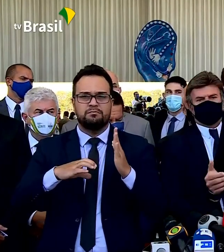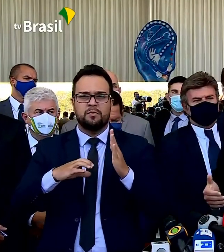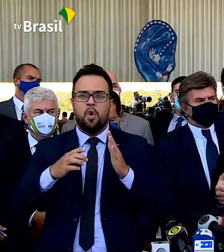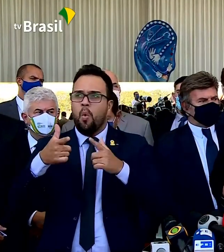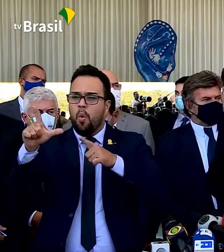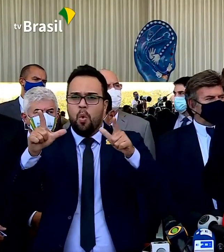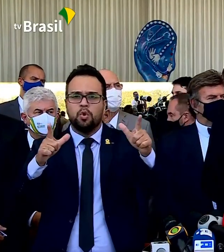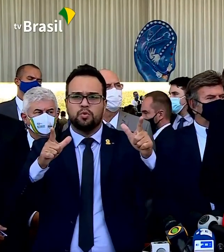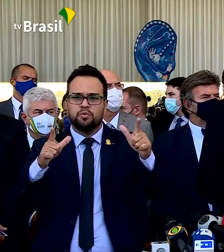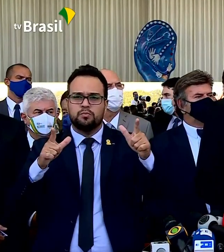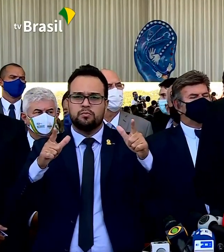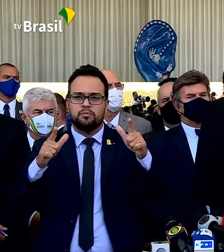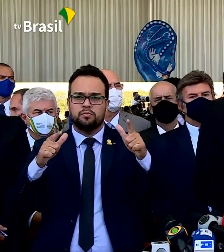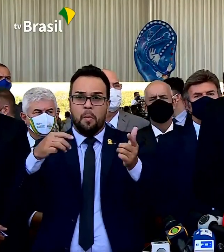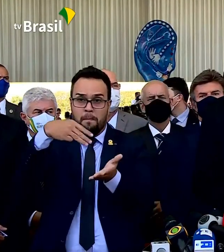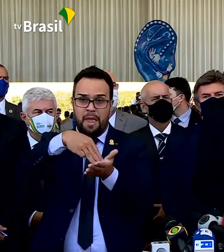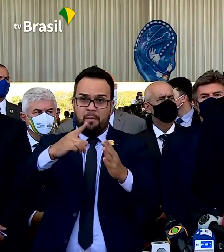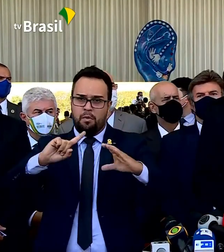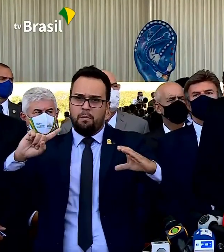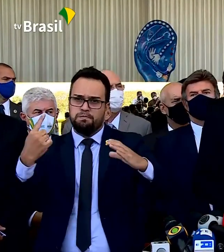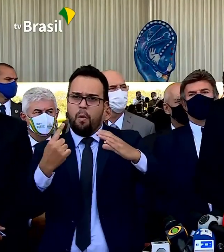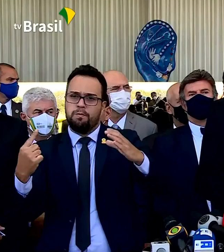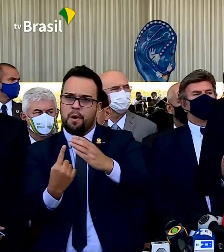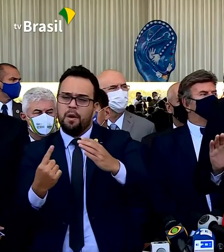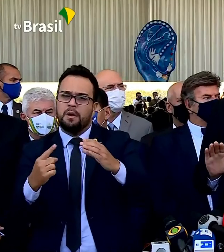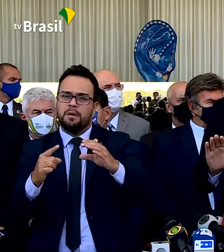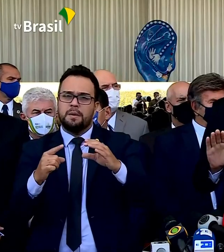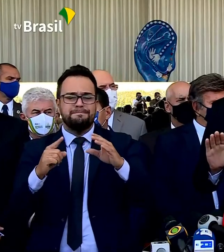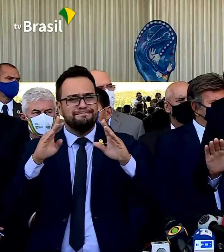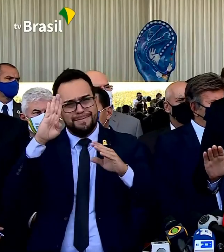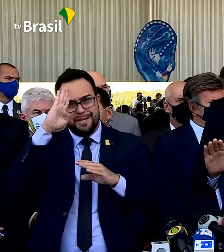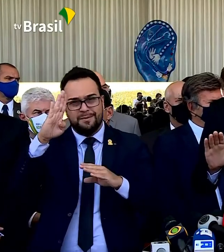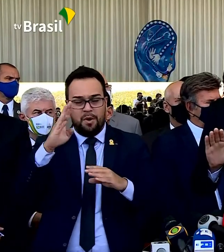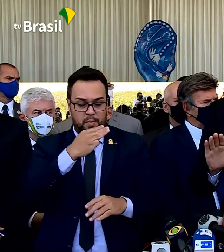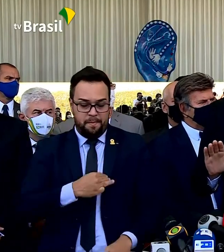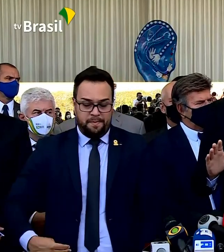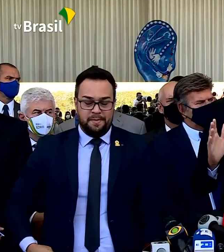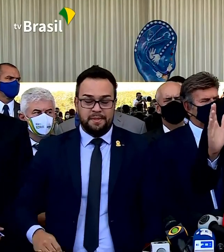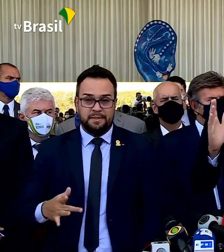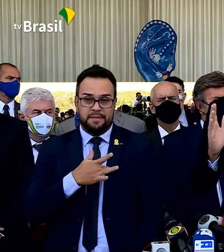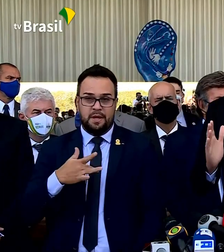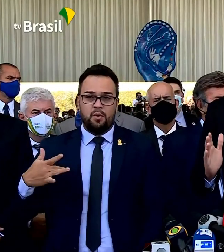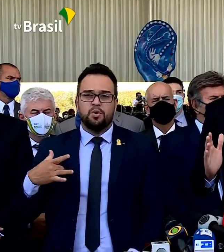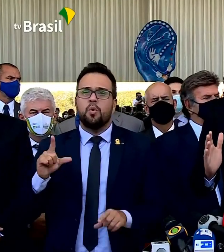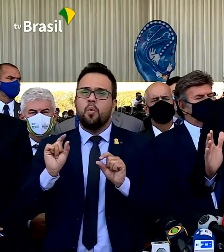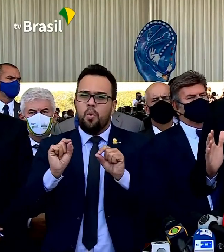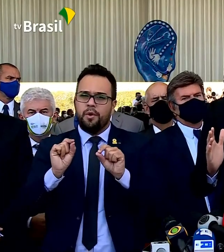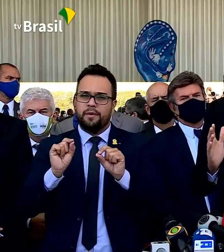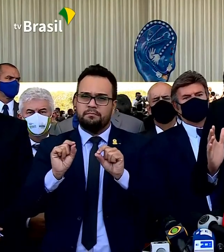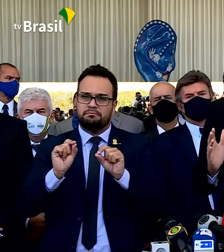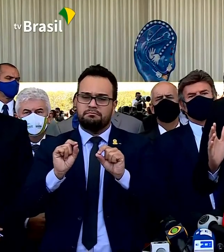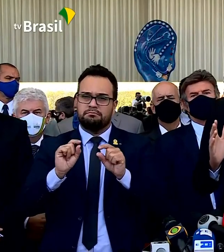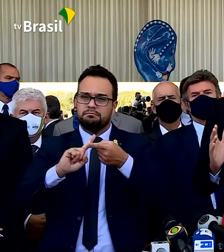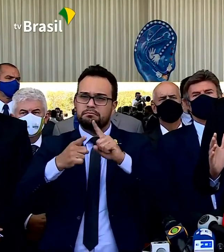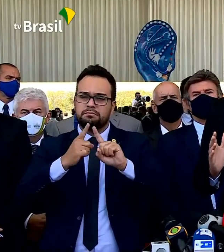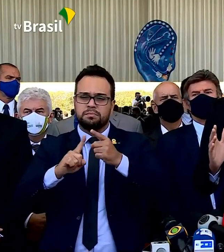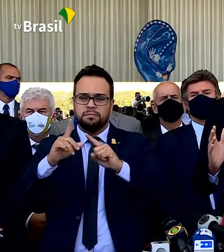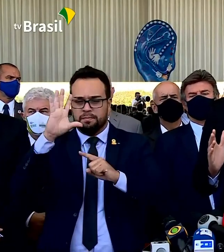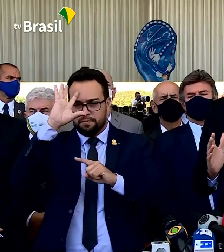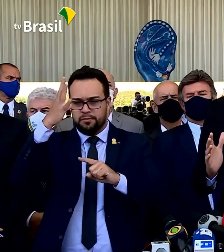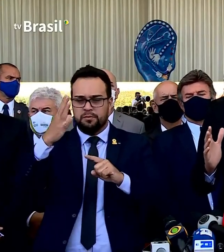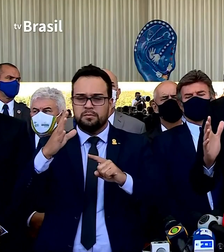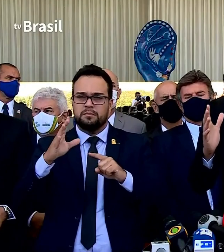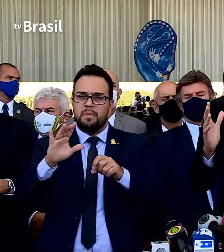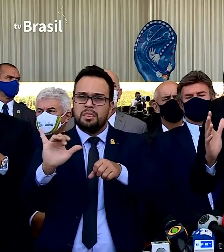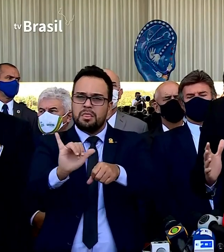participar, inclusive especialmente o ministro da Saúde, para definirmos as políticas nacionais uniformes no ambiente de